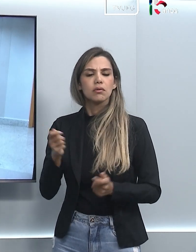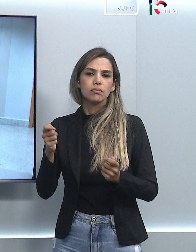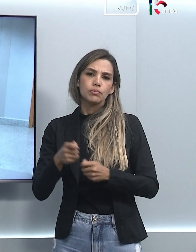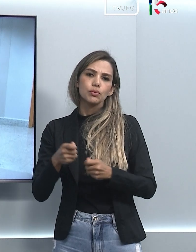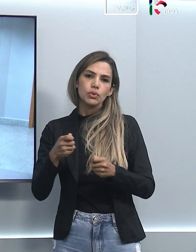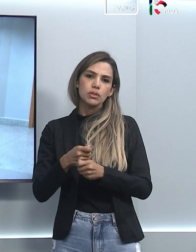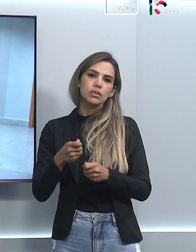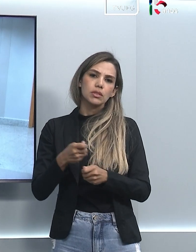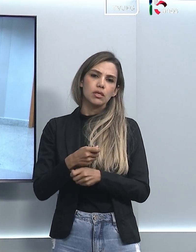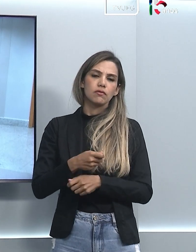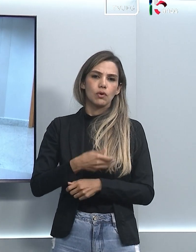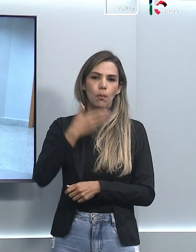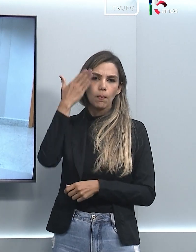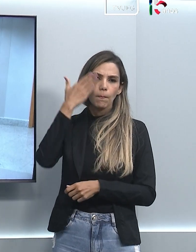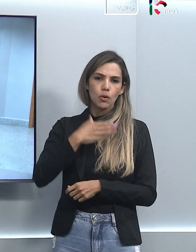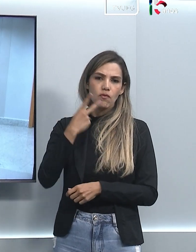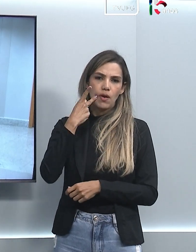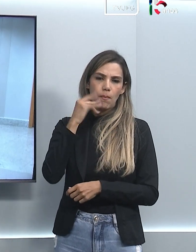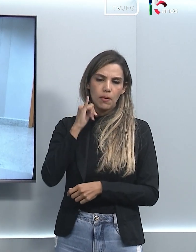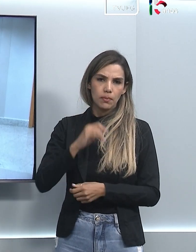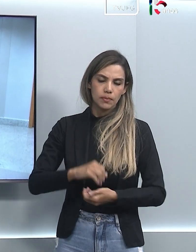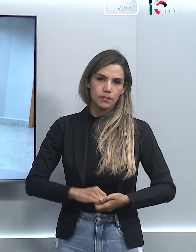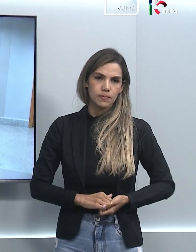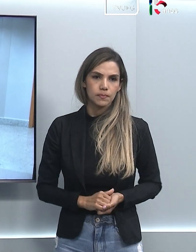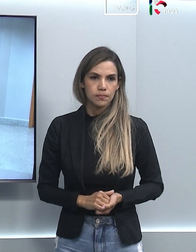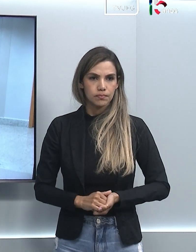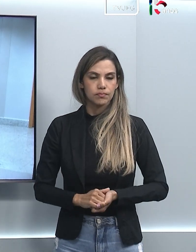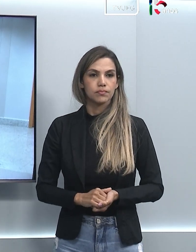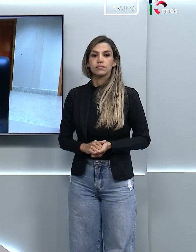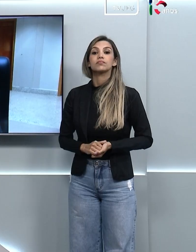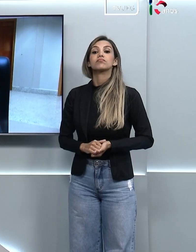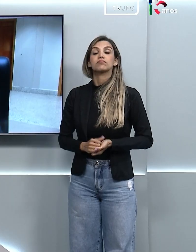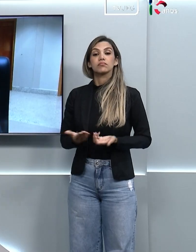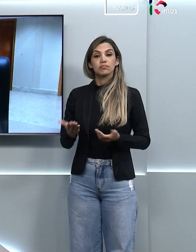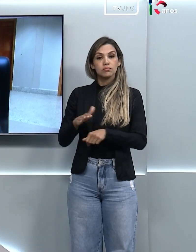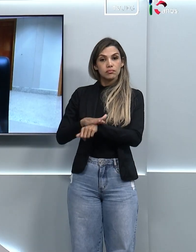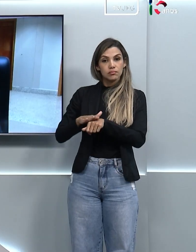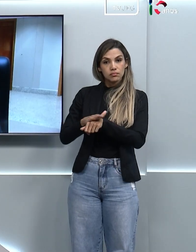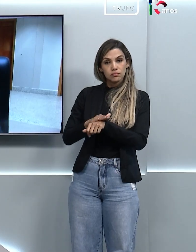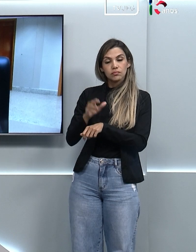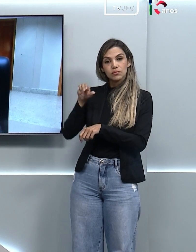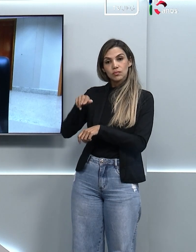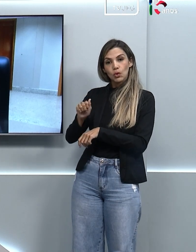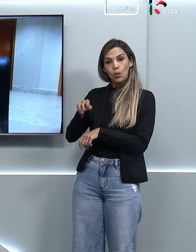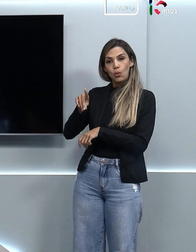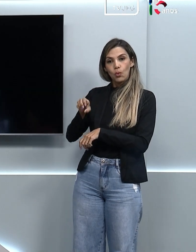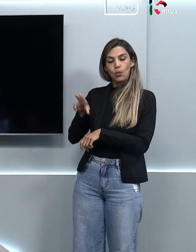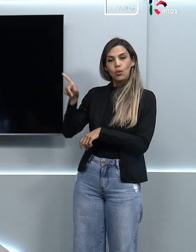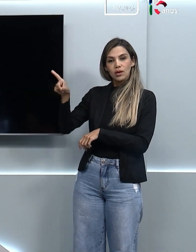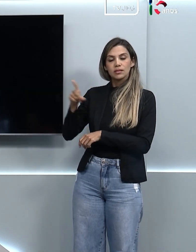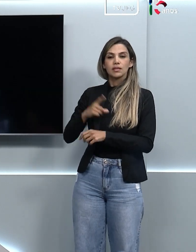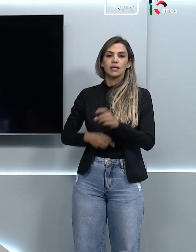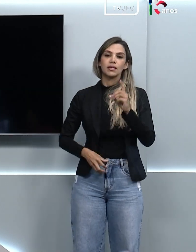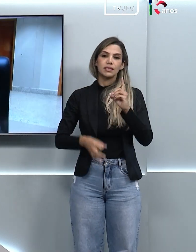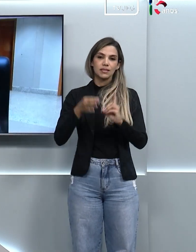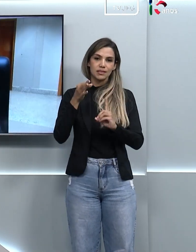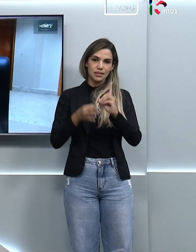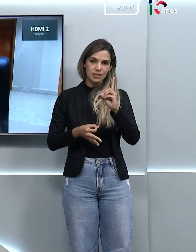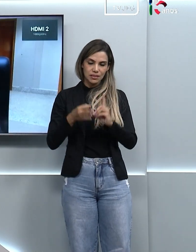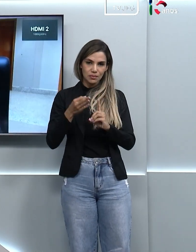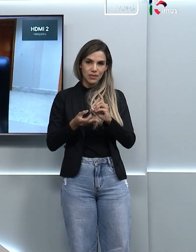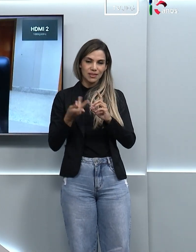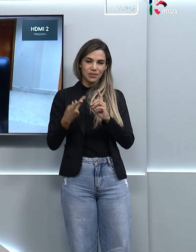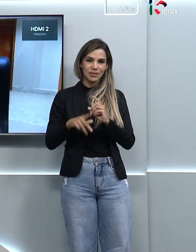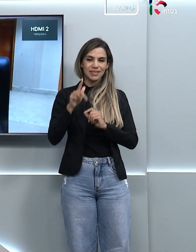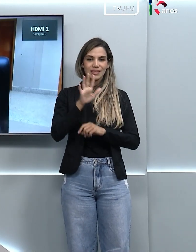a paternidade nessa ocasião. A gente conversou então com o Anderson Máximo, desembargador e corregedor do Foro